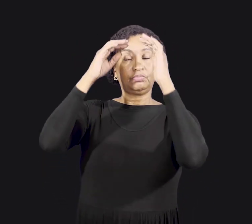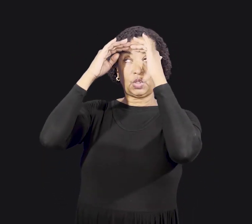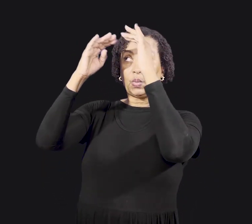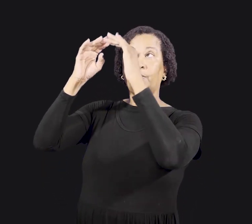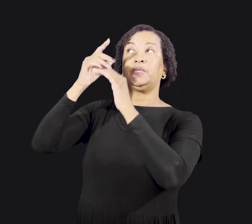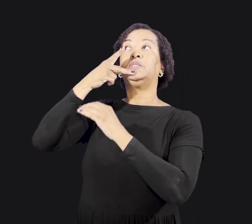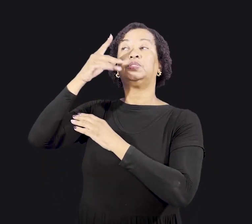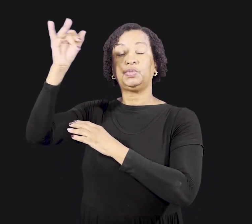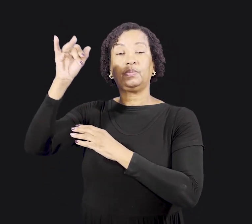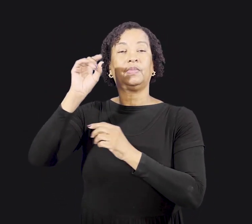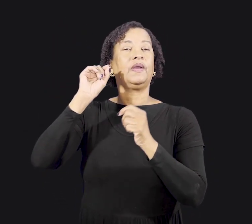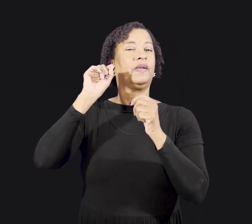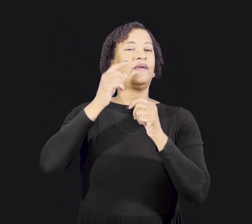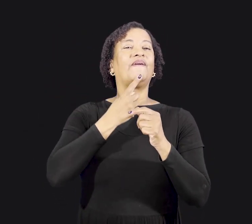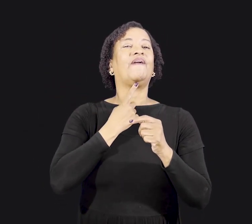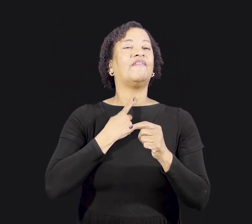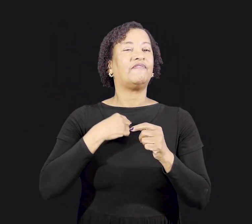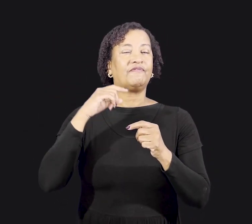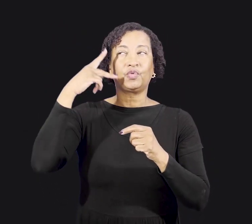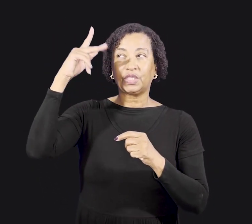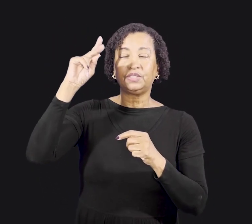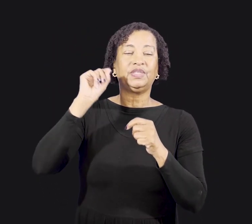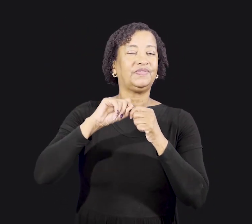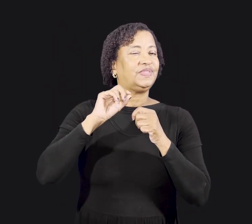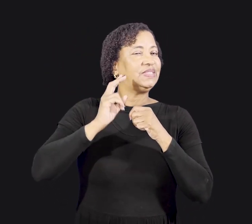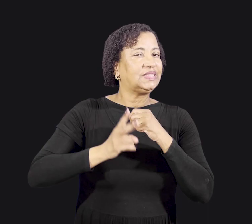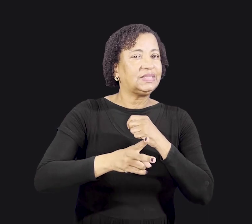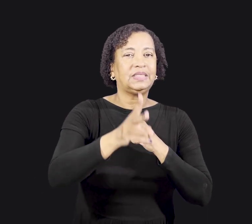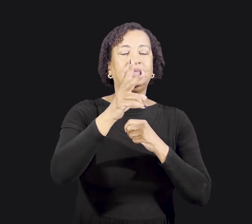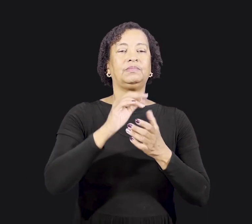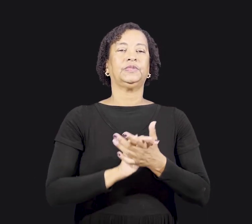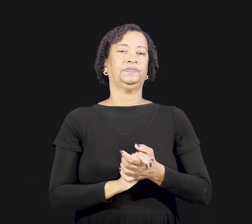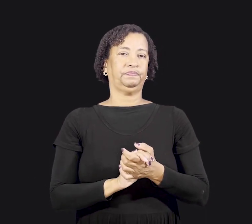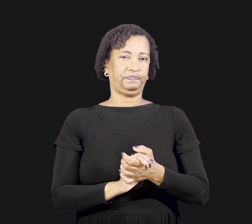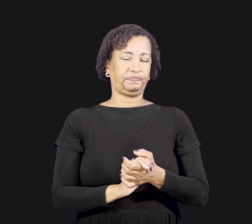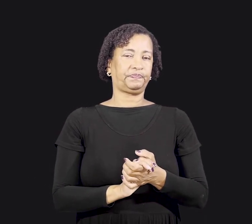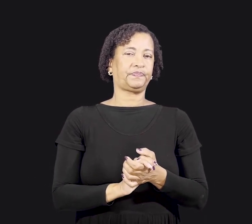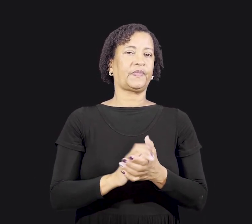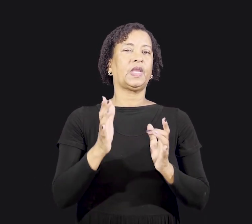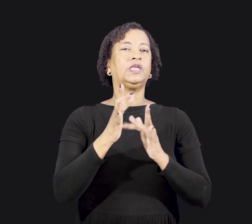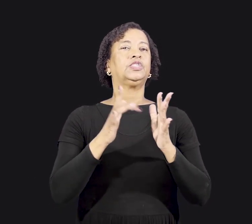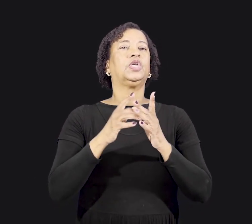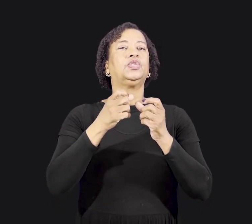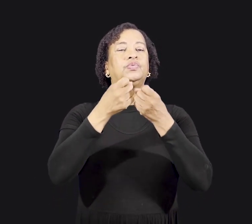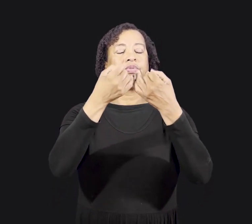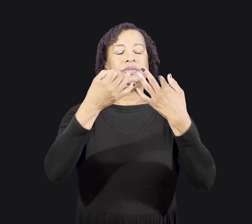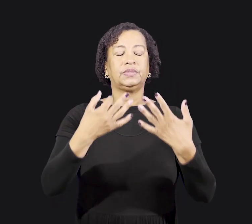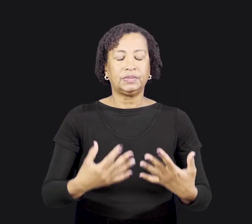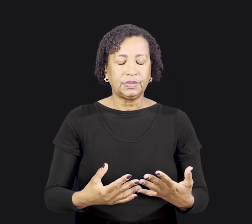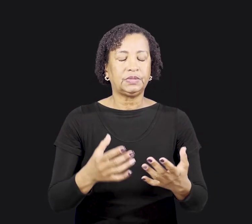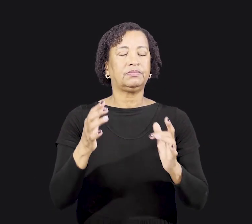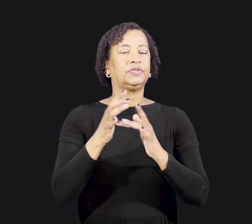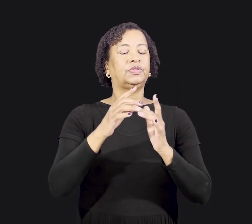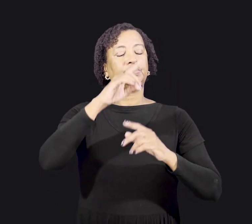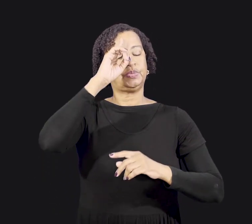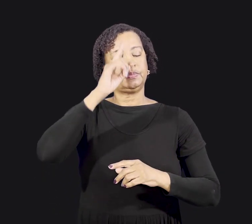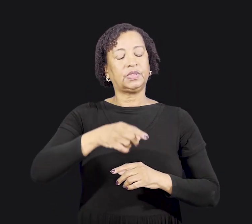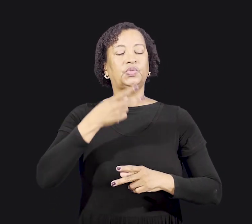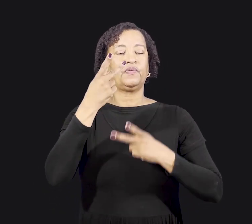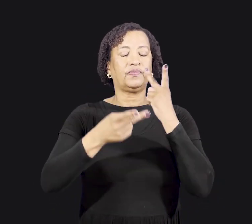Jesus sempre fez a vontade do Pai. No sermão da última ceia, Jesus conta que o Pai o mandou falar cada palavra que ele tinha